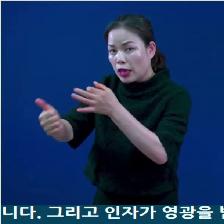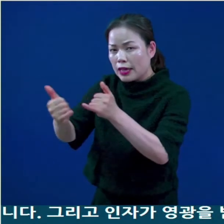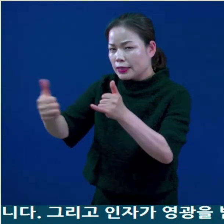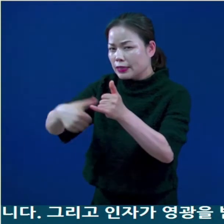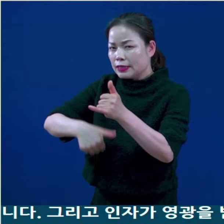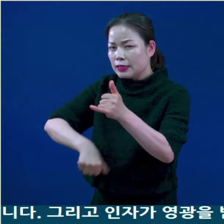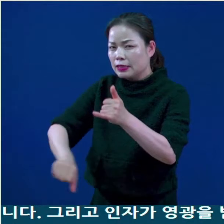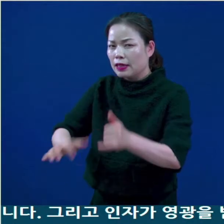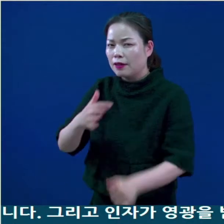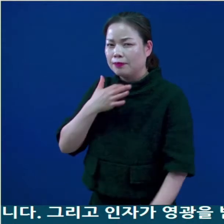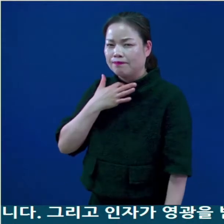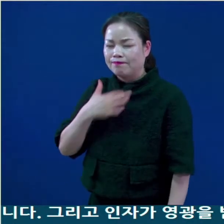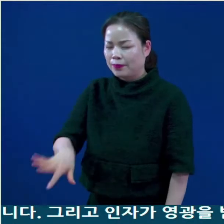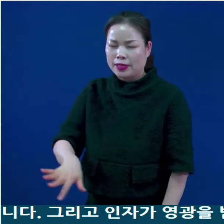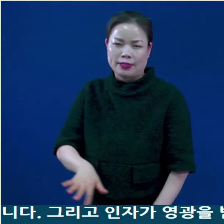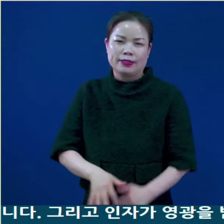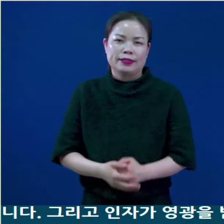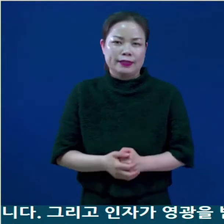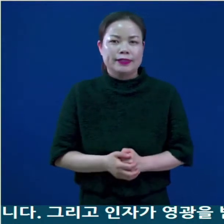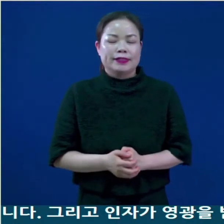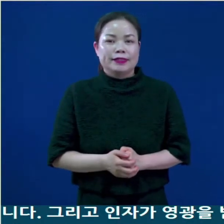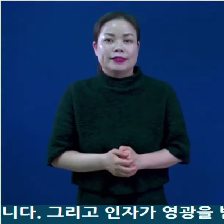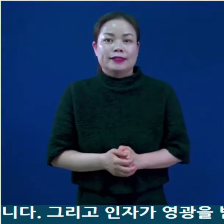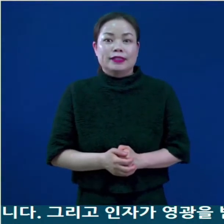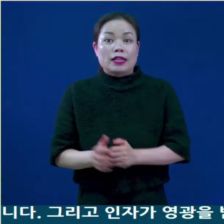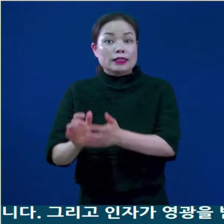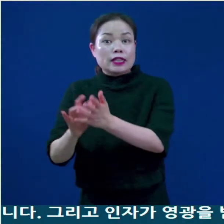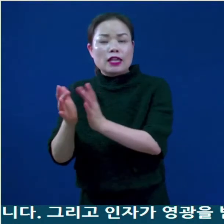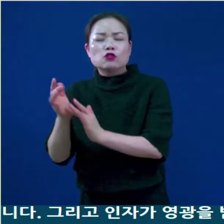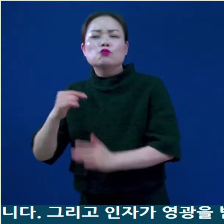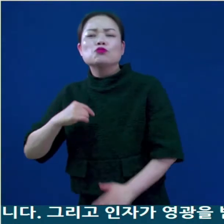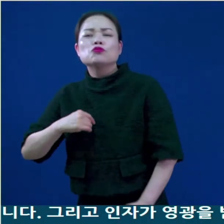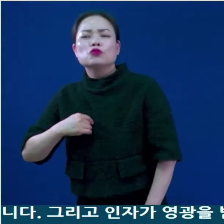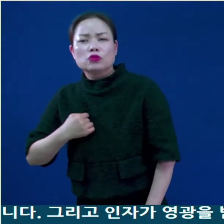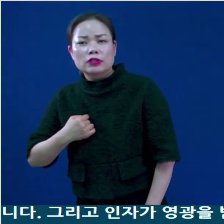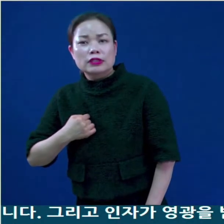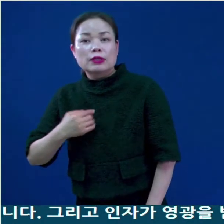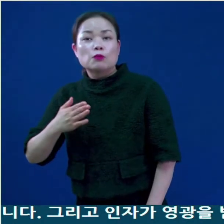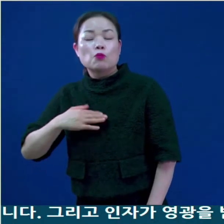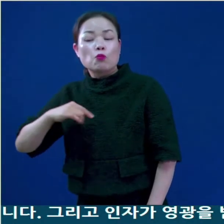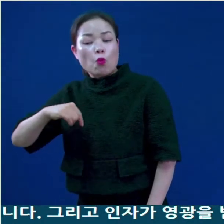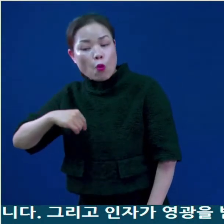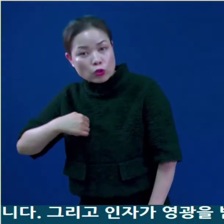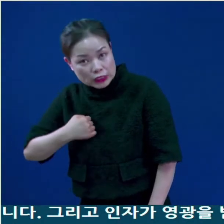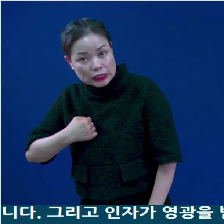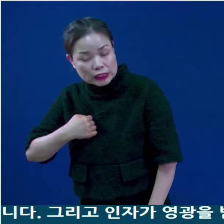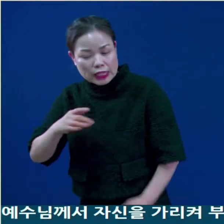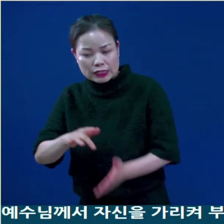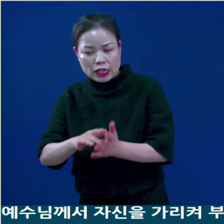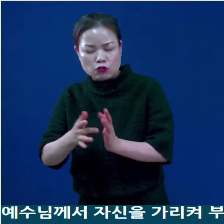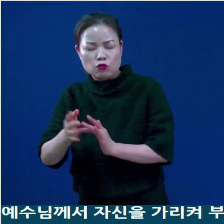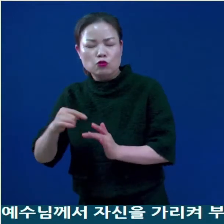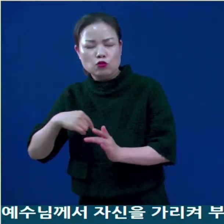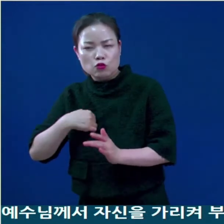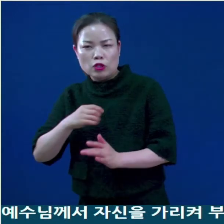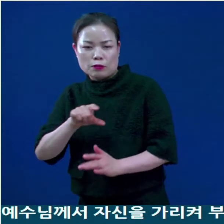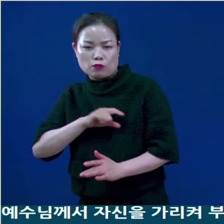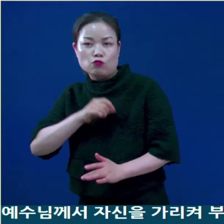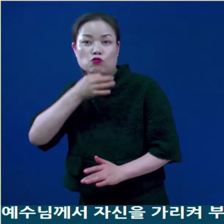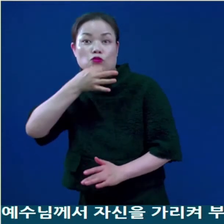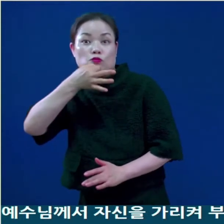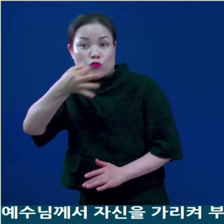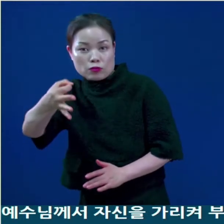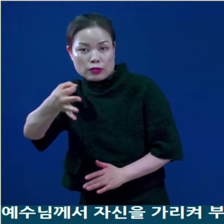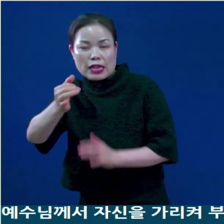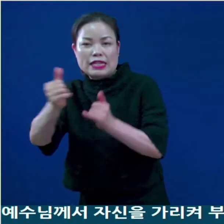인자라고 부른 적이 없습니다. 예수님 스스로가 자기를 부르는 말이 인자였는데,